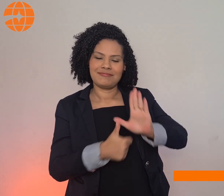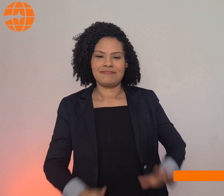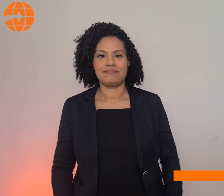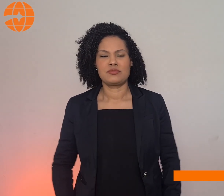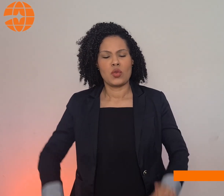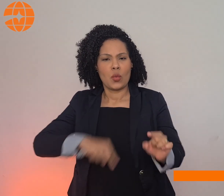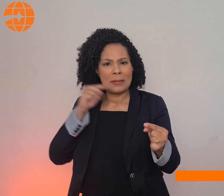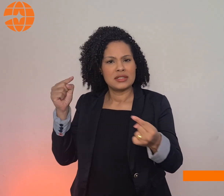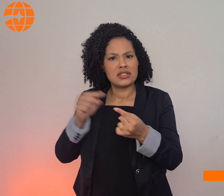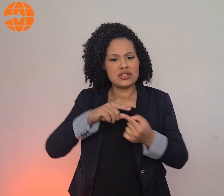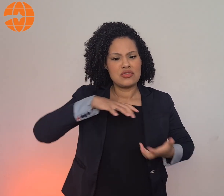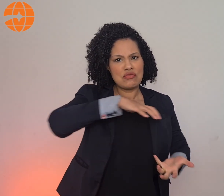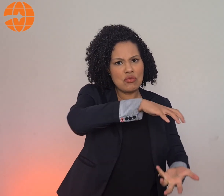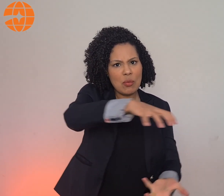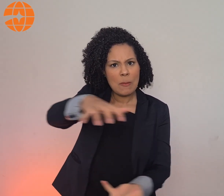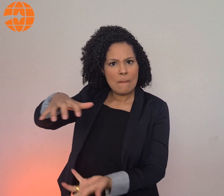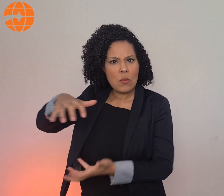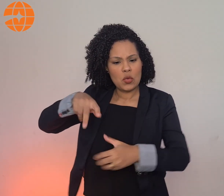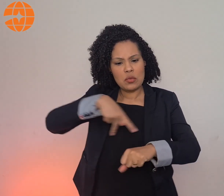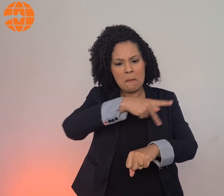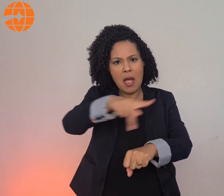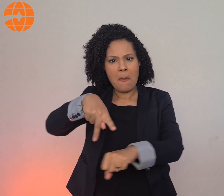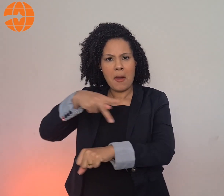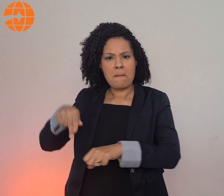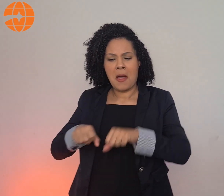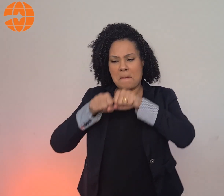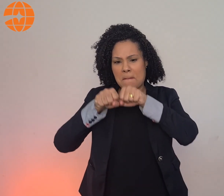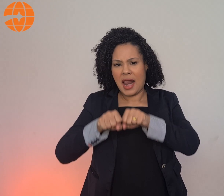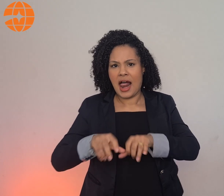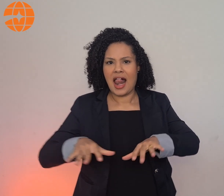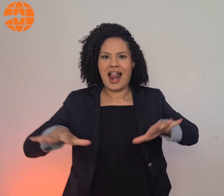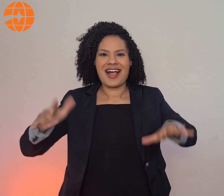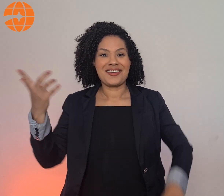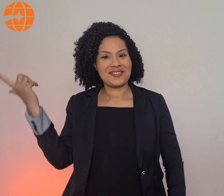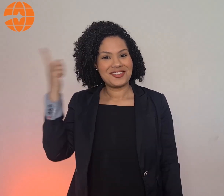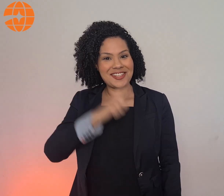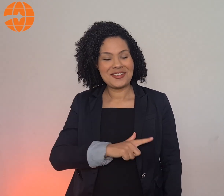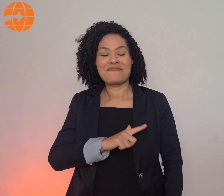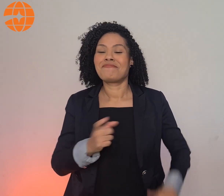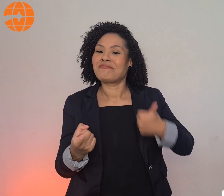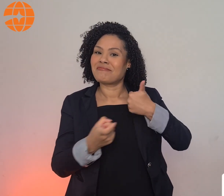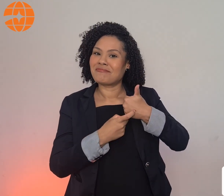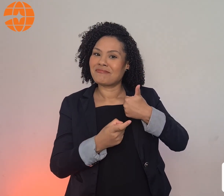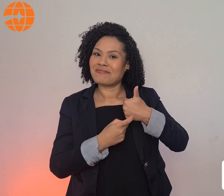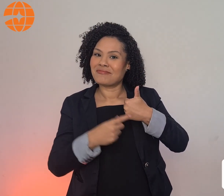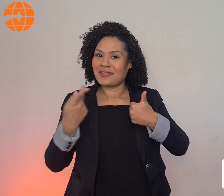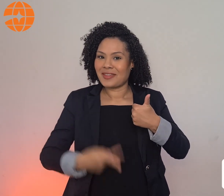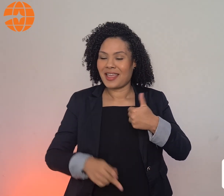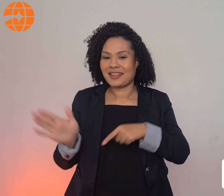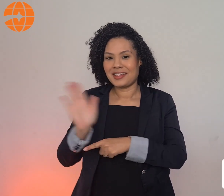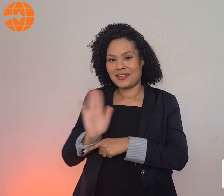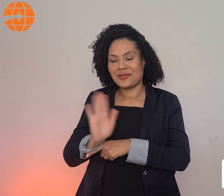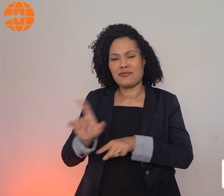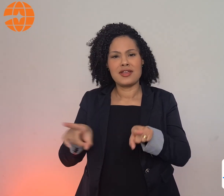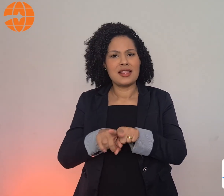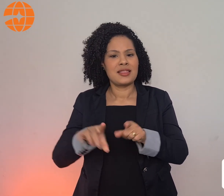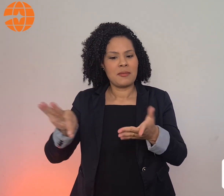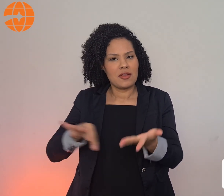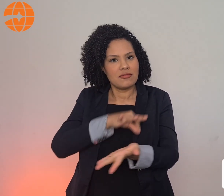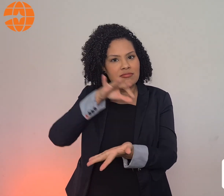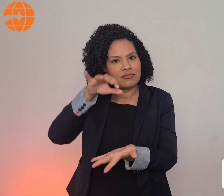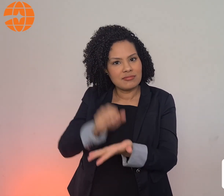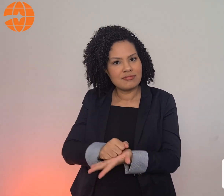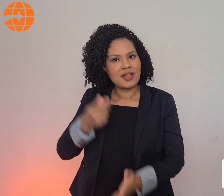e temos o objetivo de alcançar as nações. Já deixe o seu like aqui no vídeo, se inscreva no